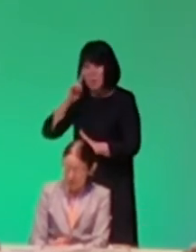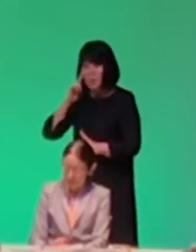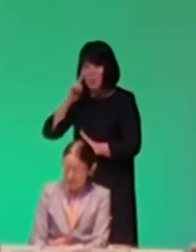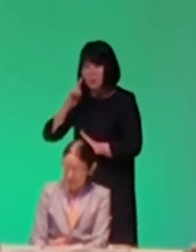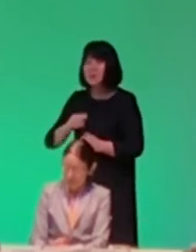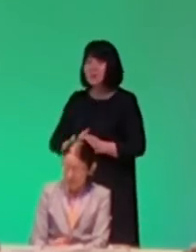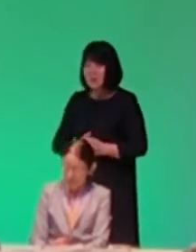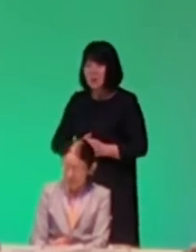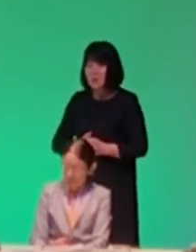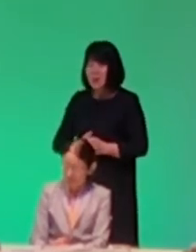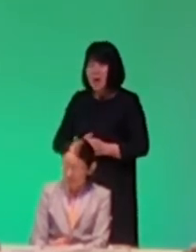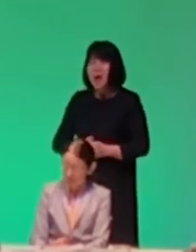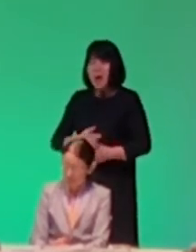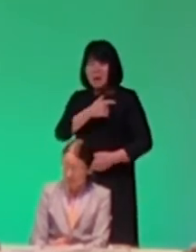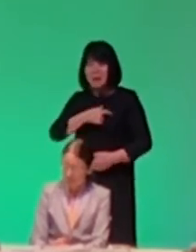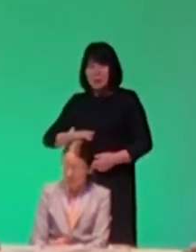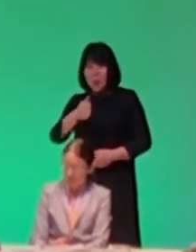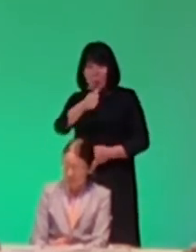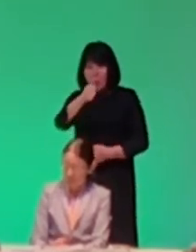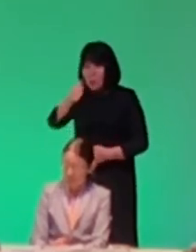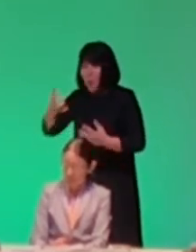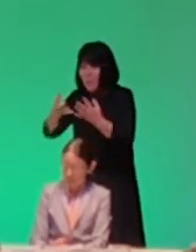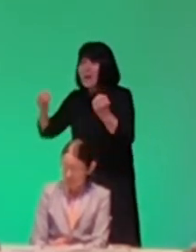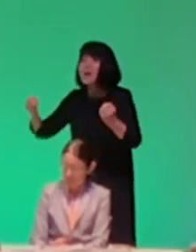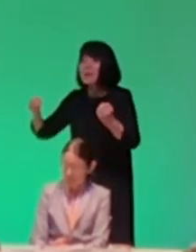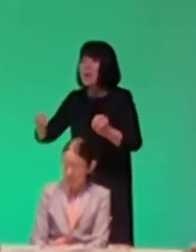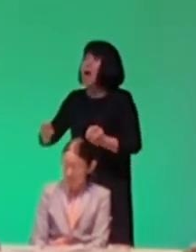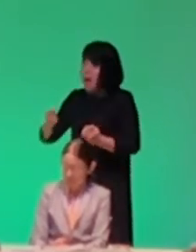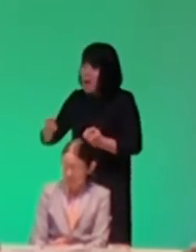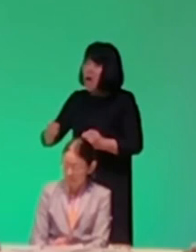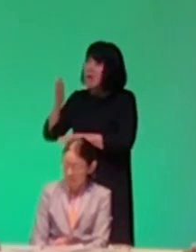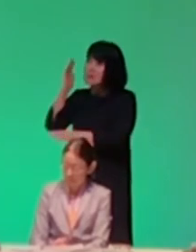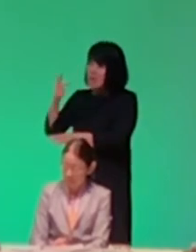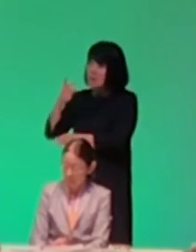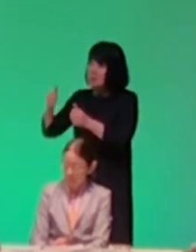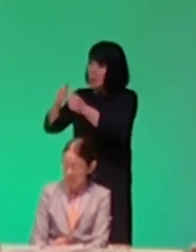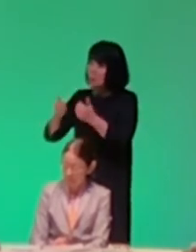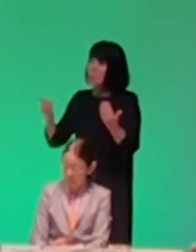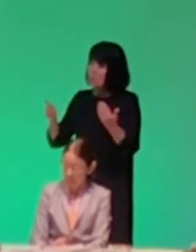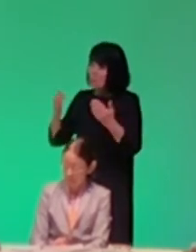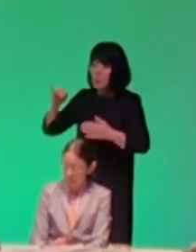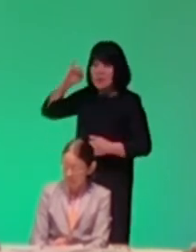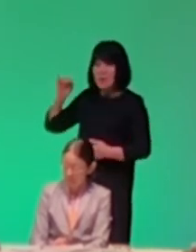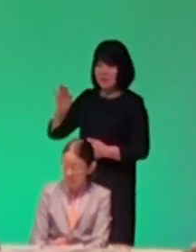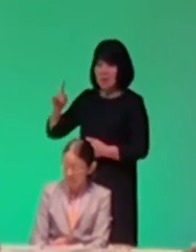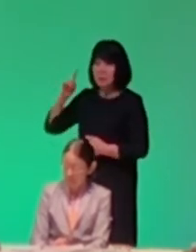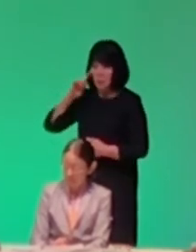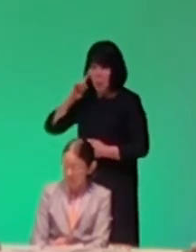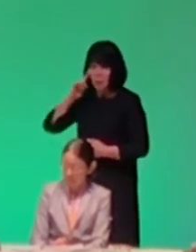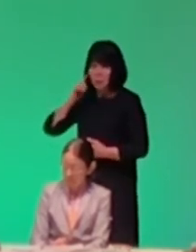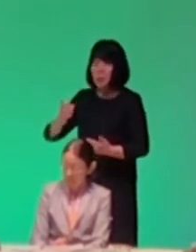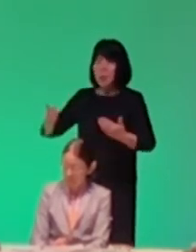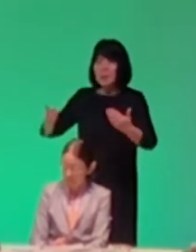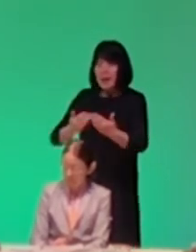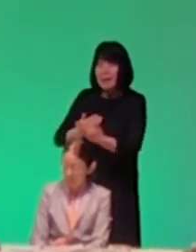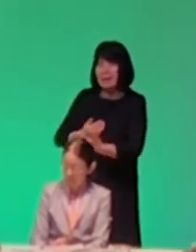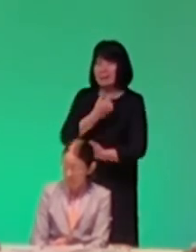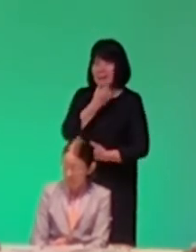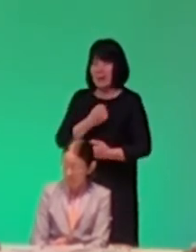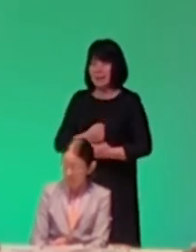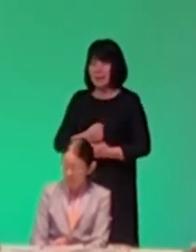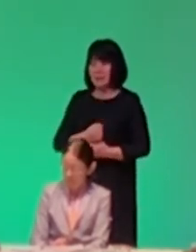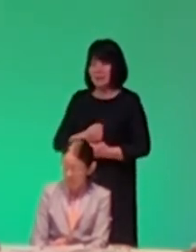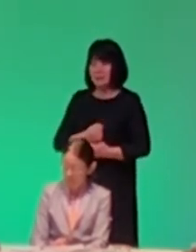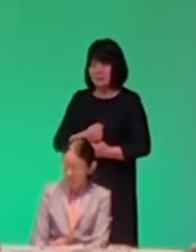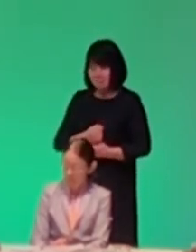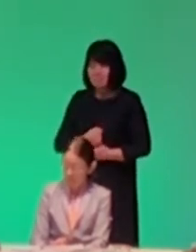のやっぱり候補者が常に男だと、ああ彼あれは男性の仕事かもっていう、それを少しでも変えていけるような